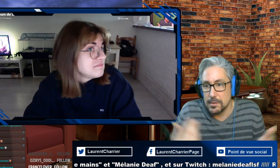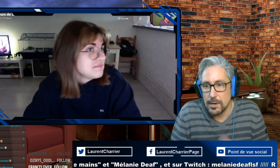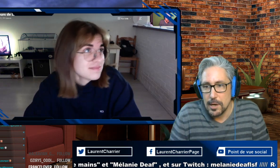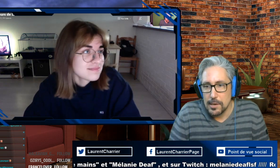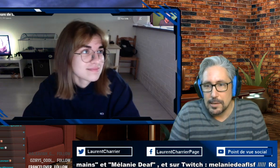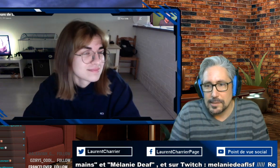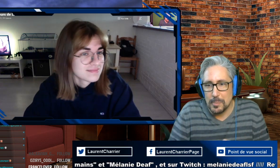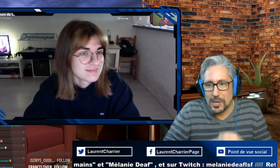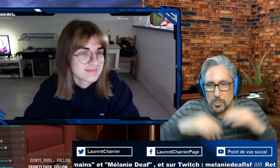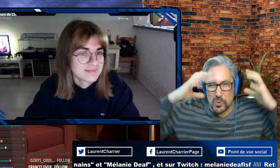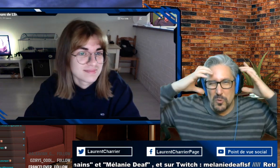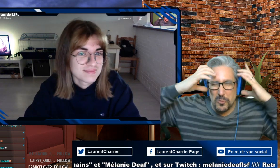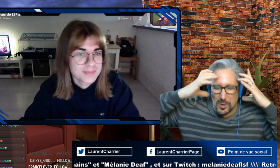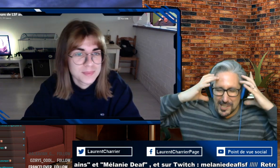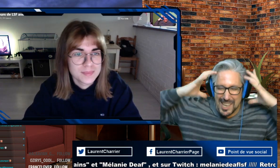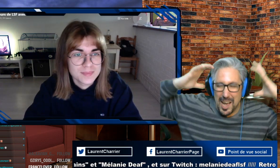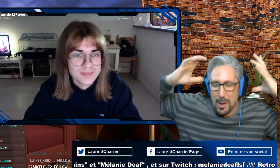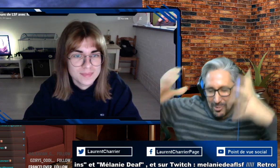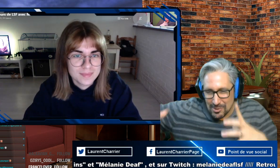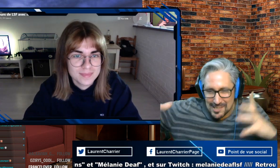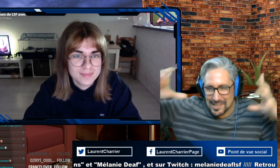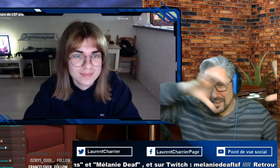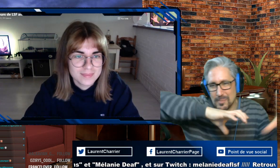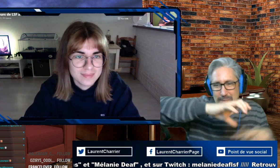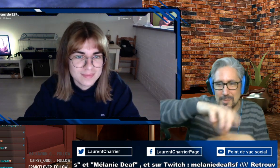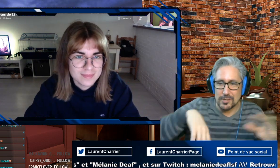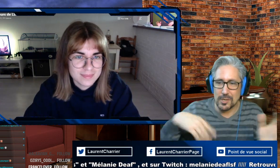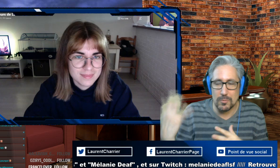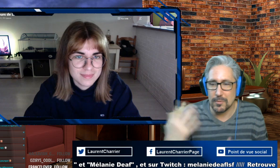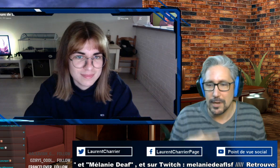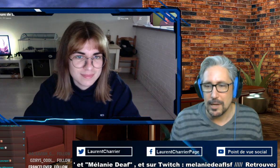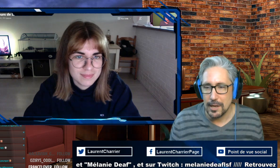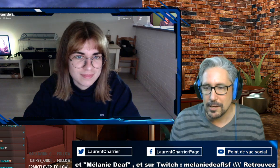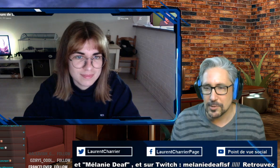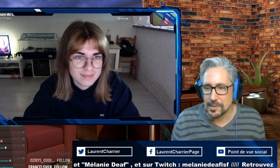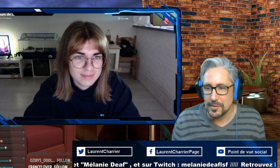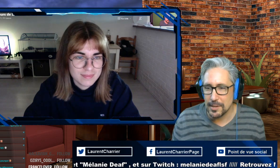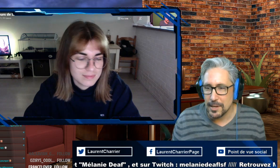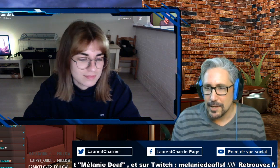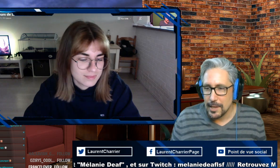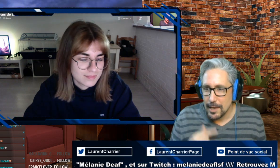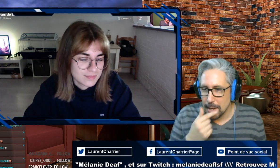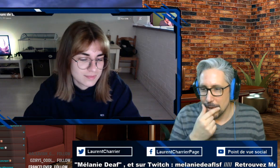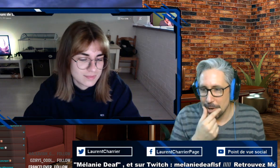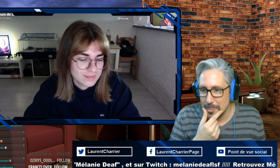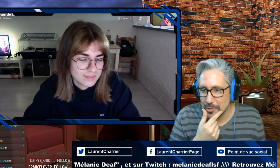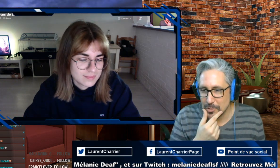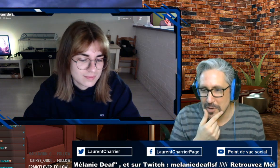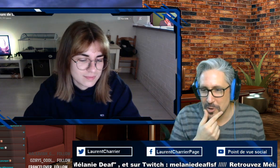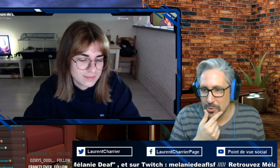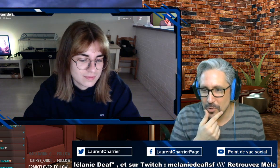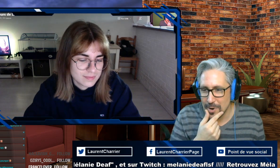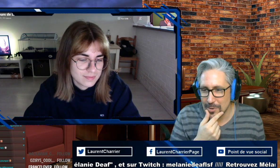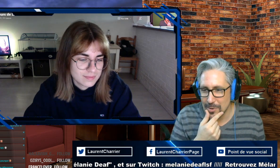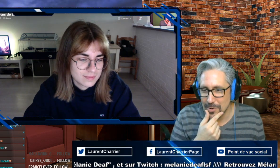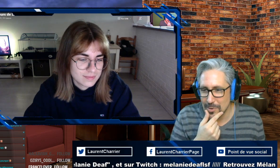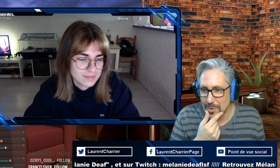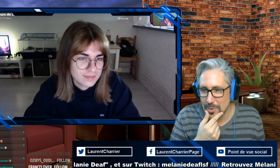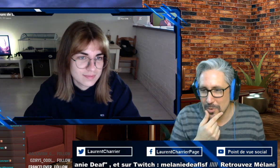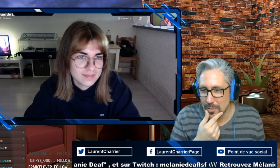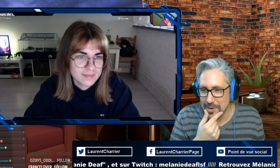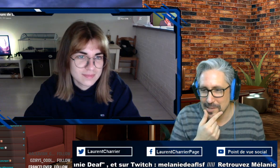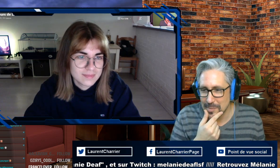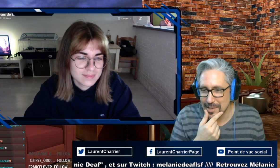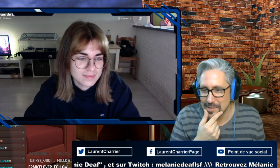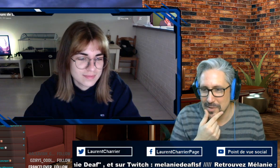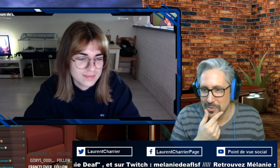aidé. C'est pas, je me suis forcé à apprendre ça comme ça, machin, mais bon, il y a des choses qui viennent. Moi, je vois tout à fait le